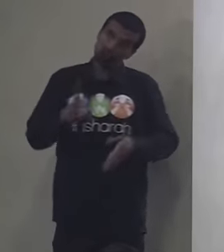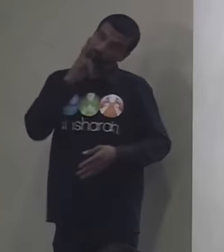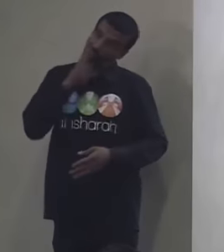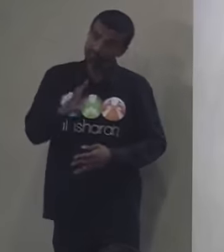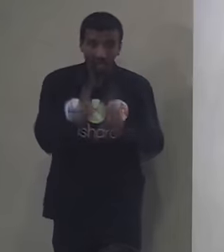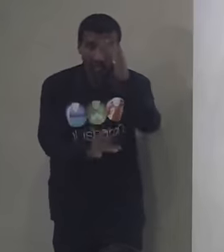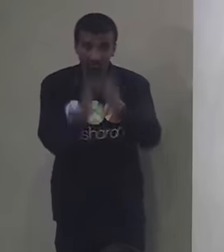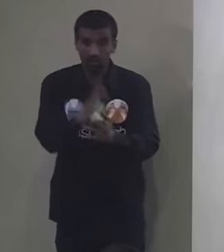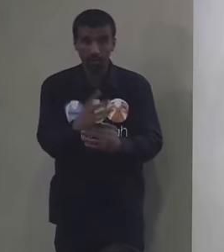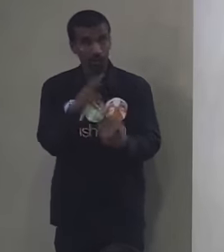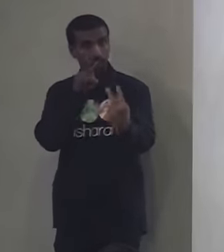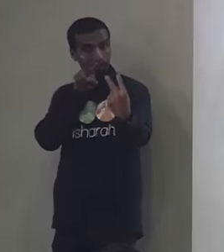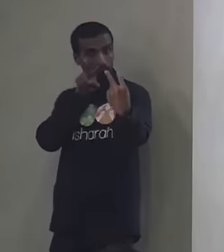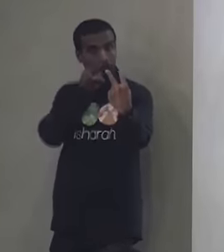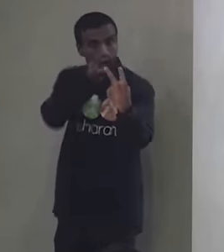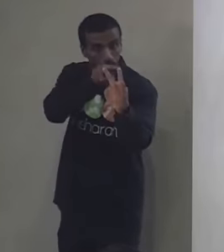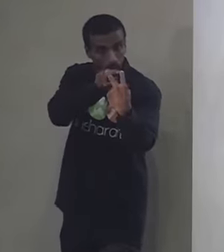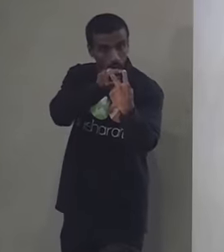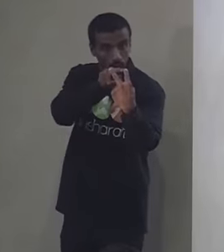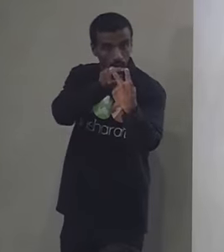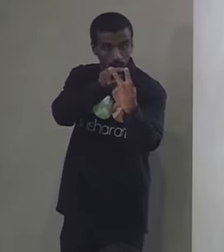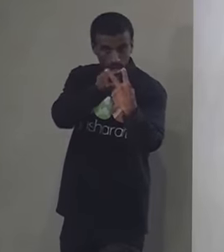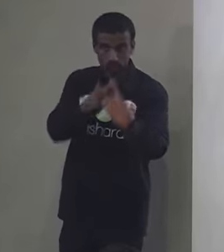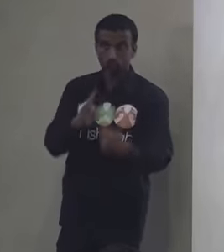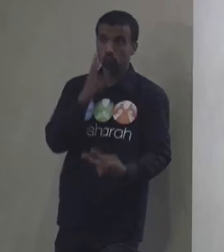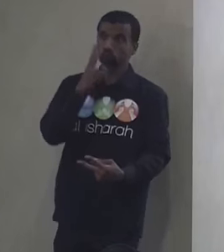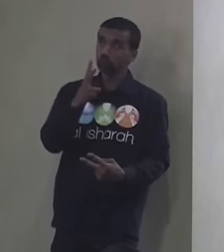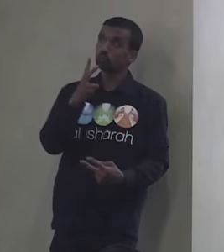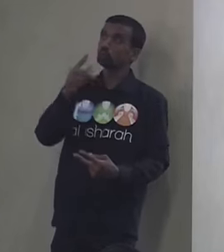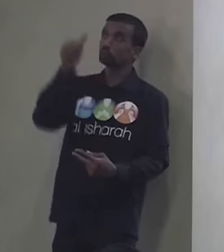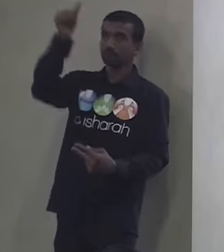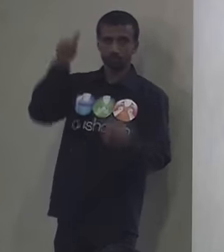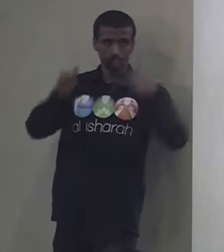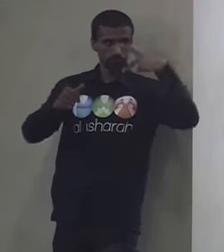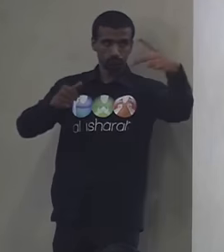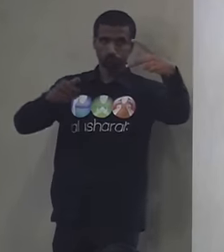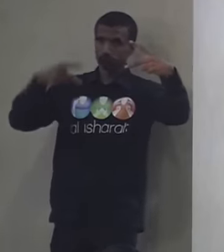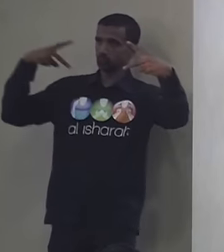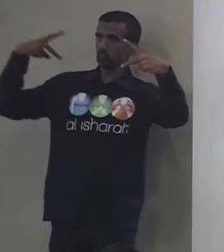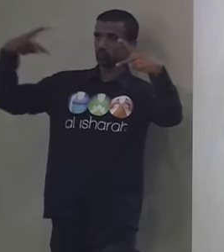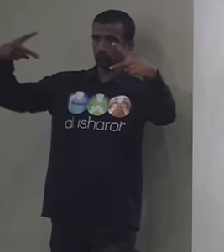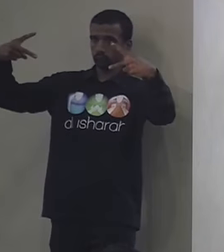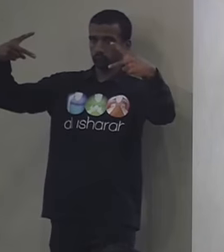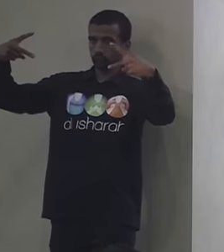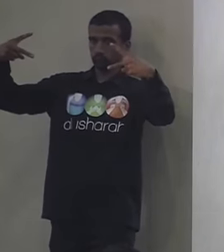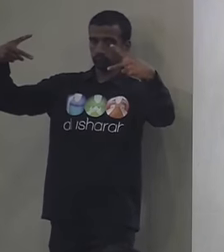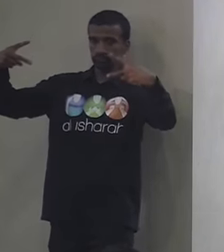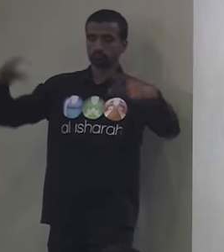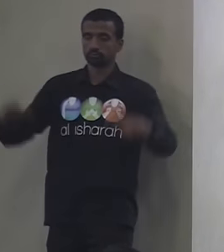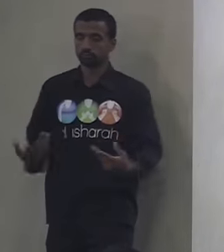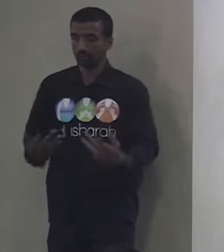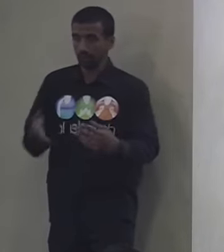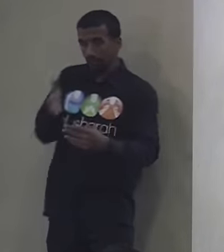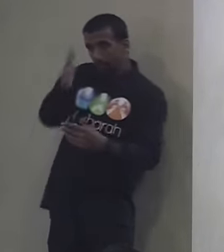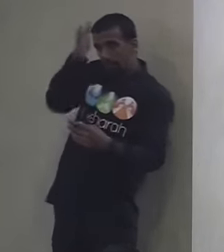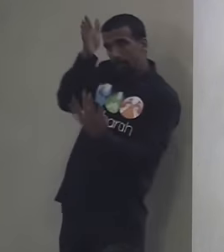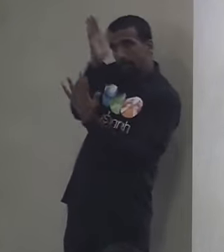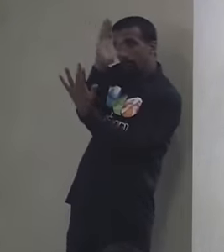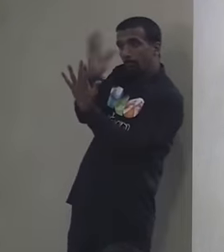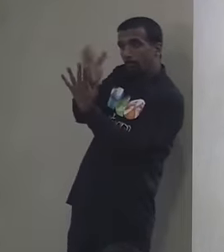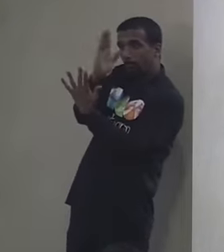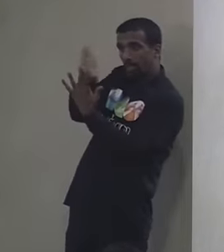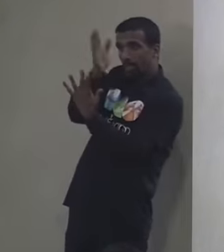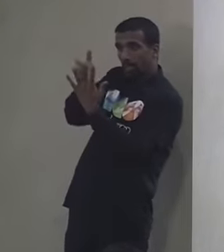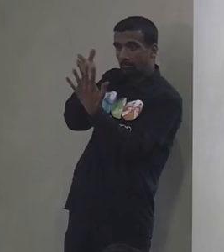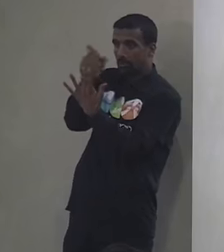الْيَقِينِ. 2 above, 2 below. Perfectly balanced. And then right in the middle is actually the tragedy that